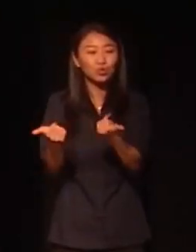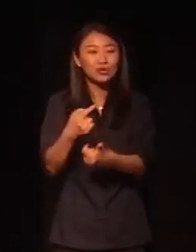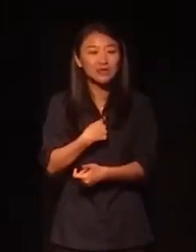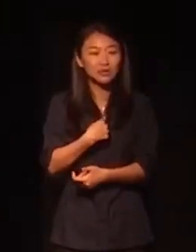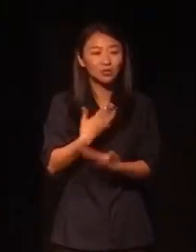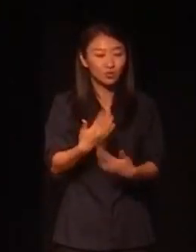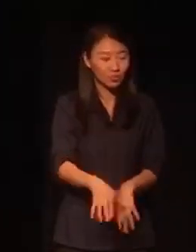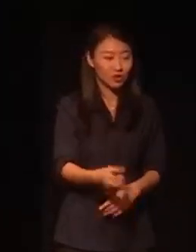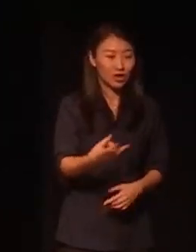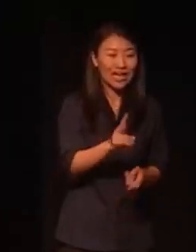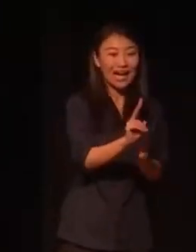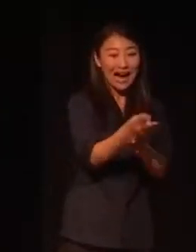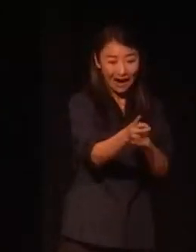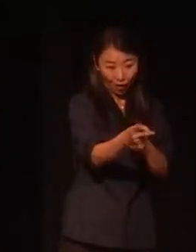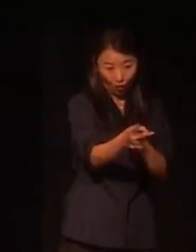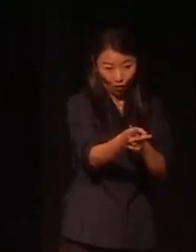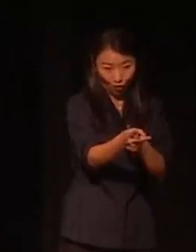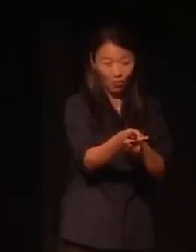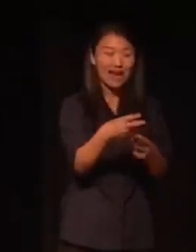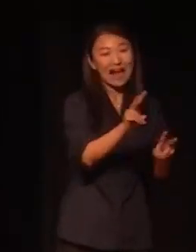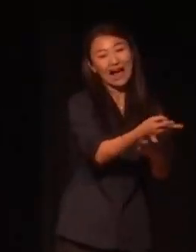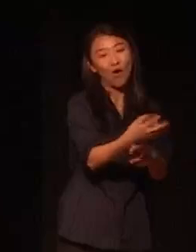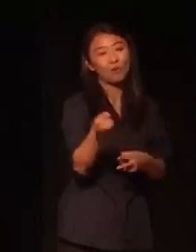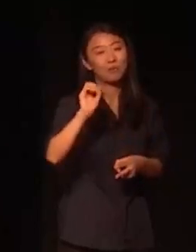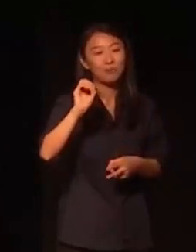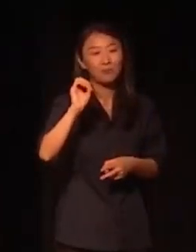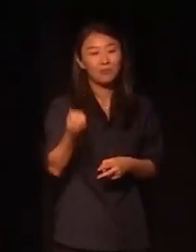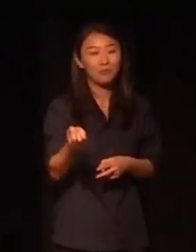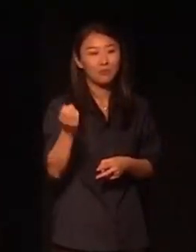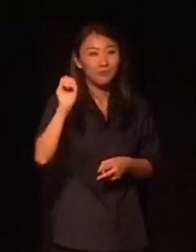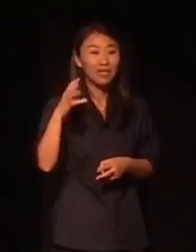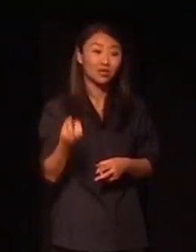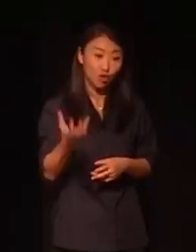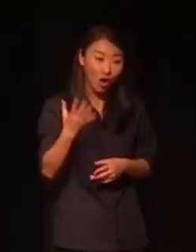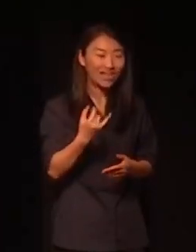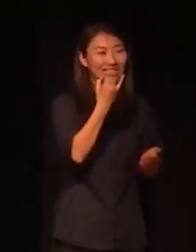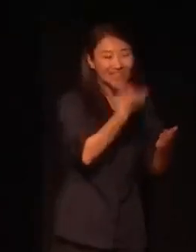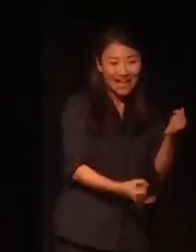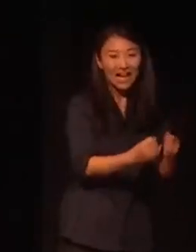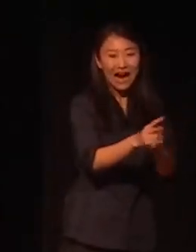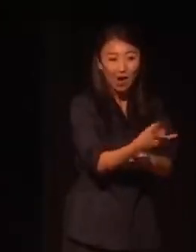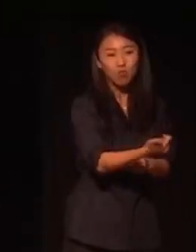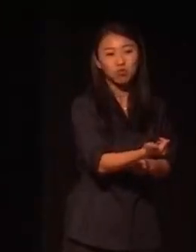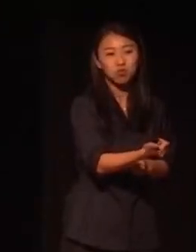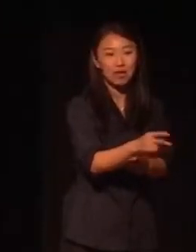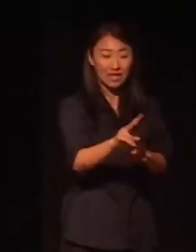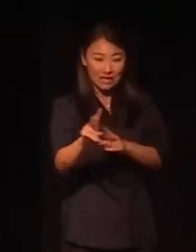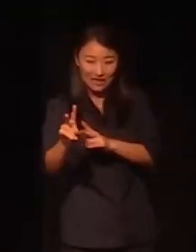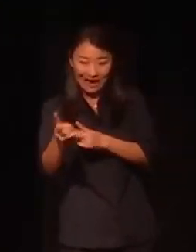grilling, okay? 烤, you can 烤白菜, you can 生烤, meaning you grill